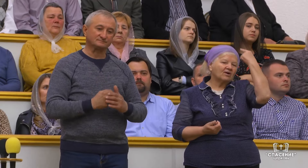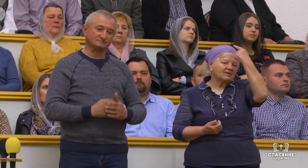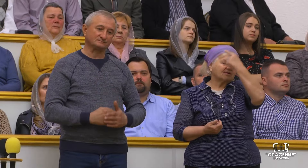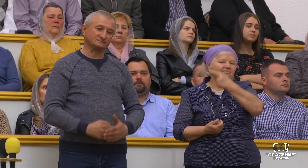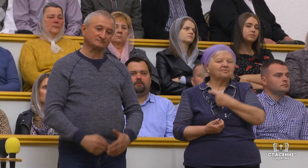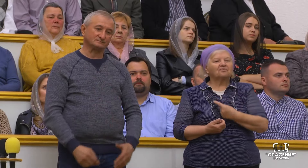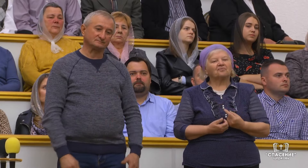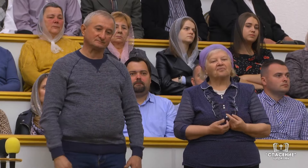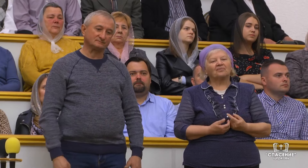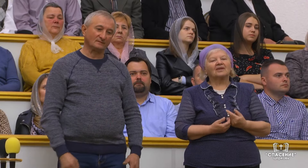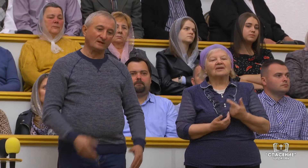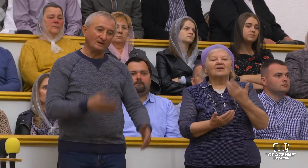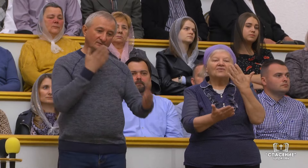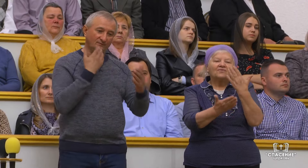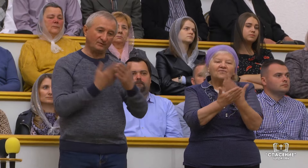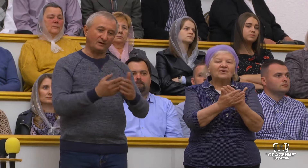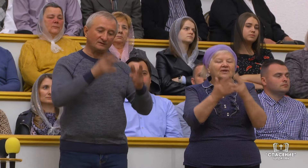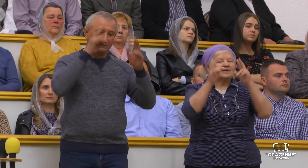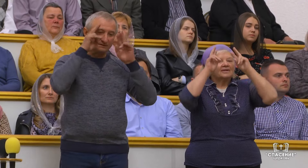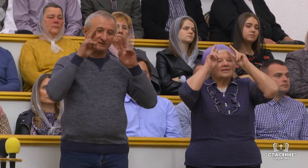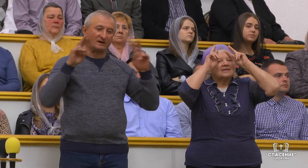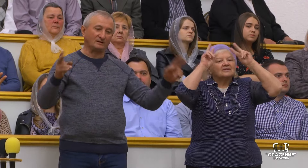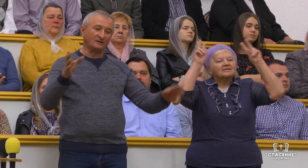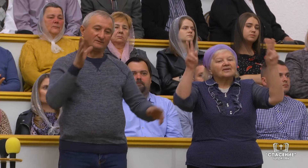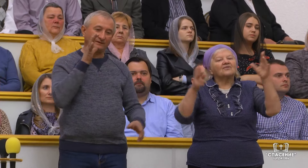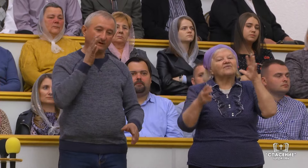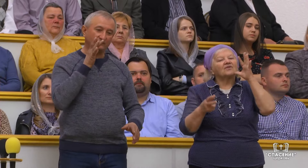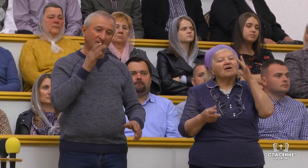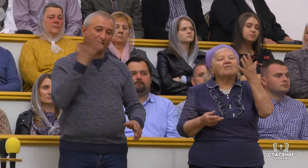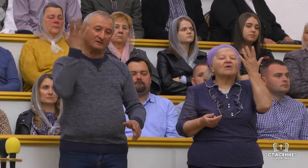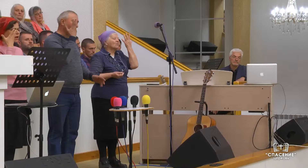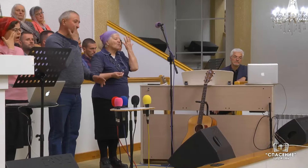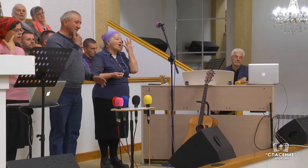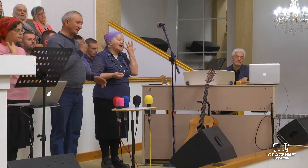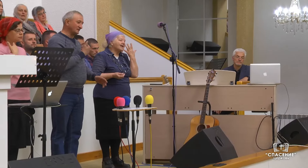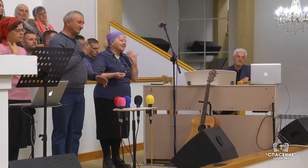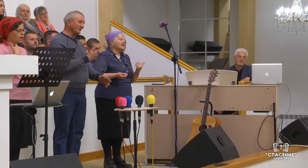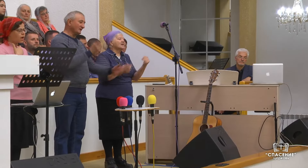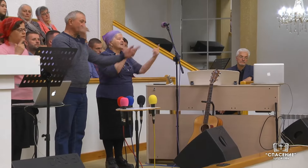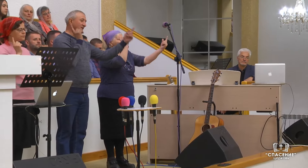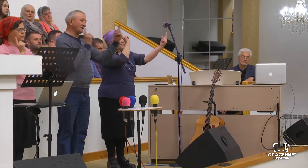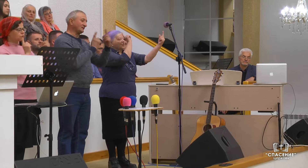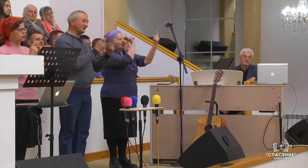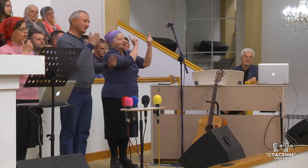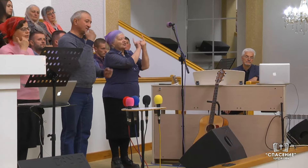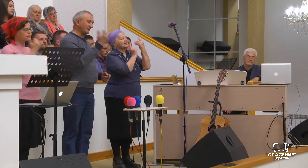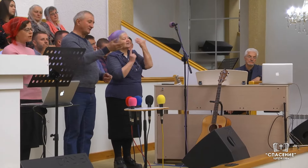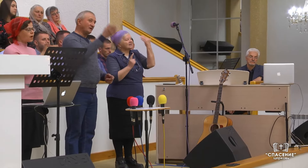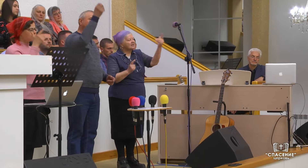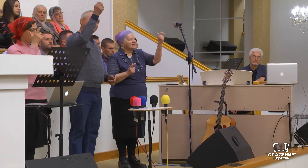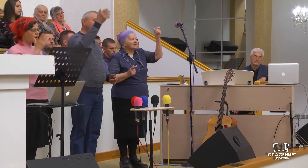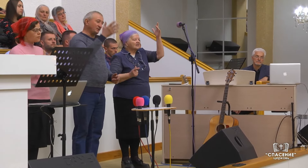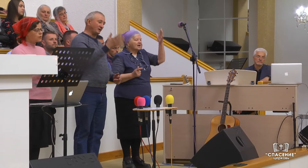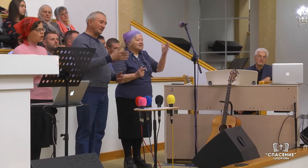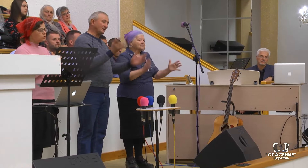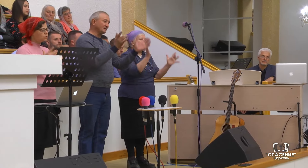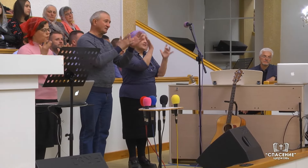год. Ведь не знаешь тот час, когда встретишь ты Господа